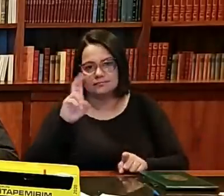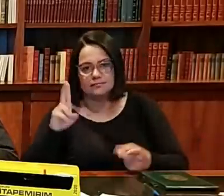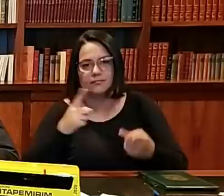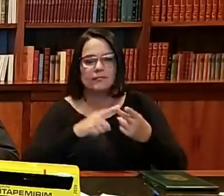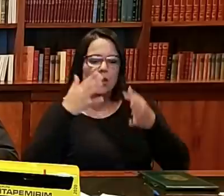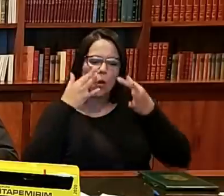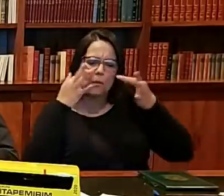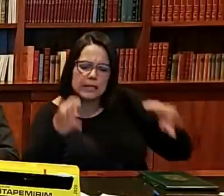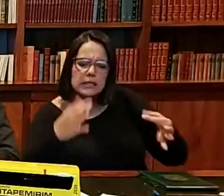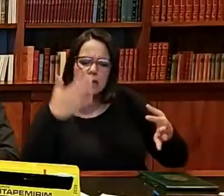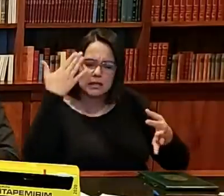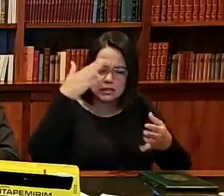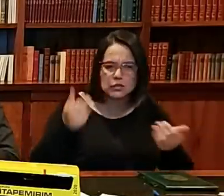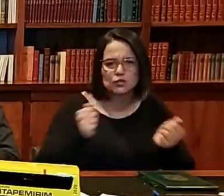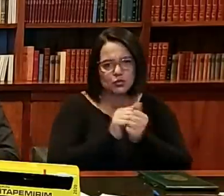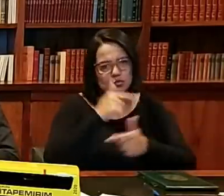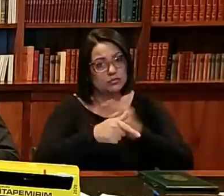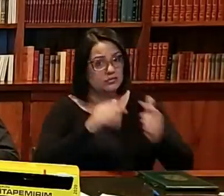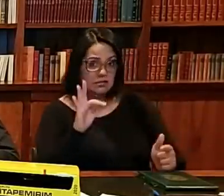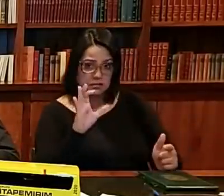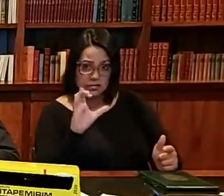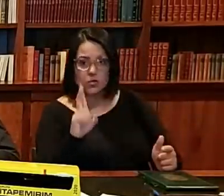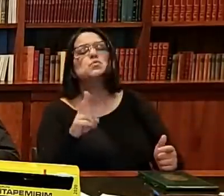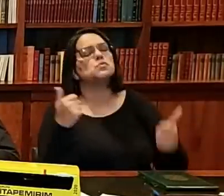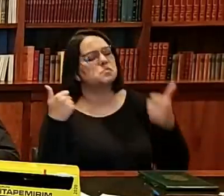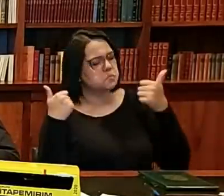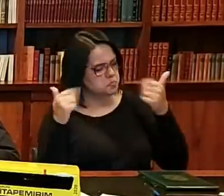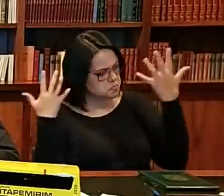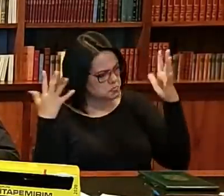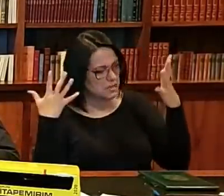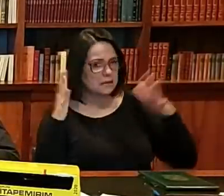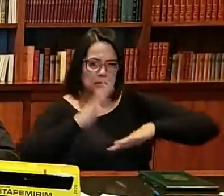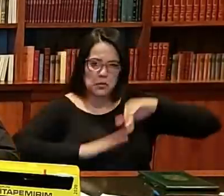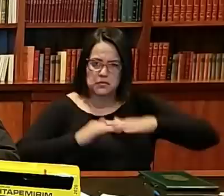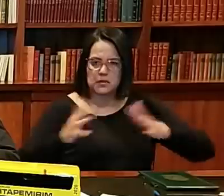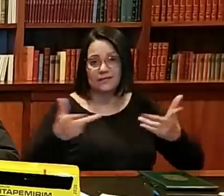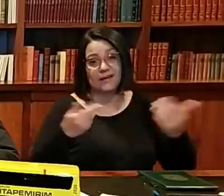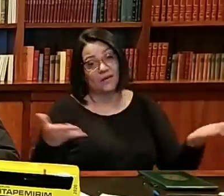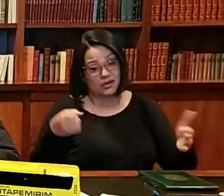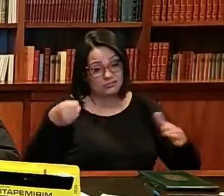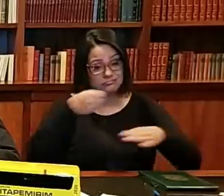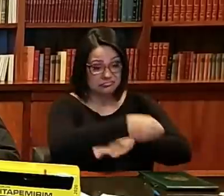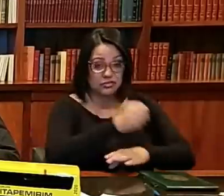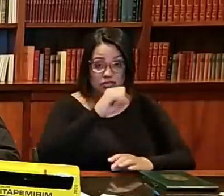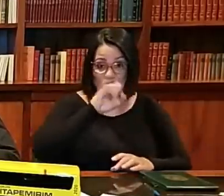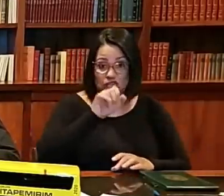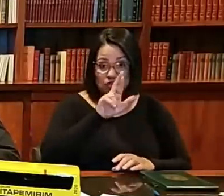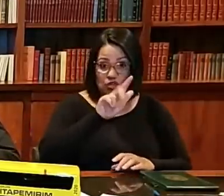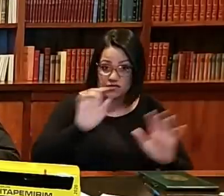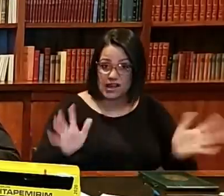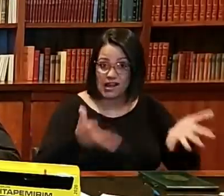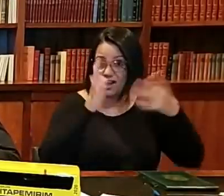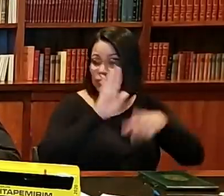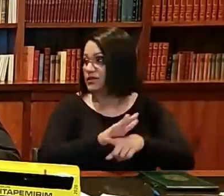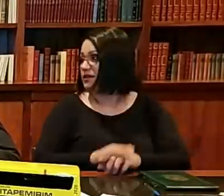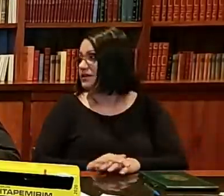essa construção conjunta com o Tribunal de Contas da União. Eles são craques, são excelentes técnicos, e agora o Jorge vai engrandecer aquele time lá. Tem treino de